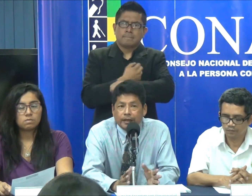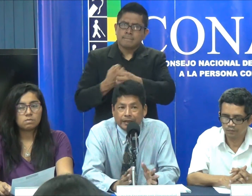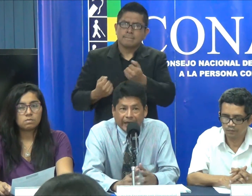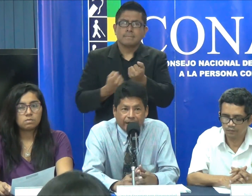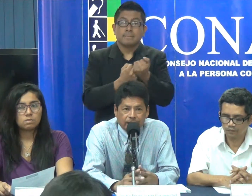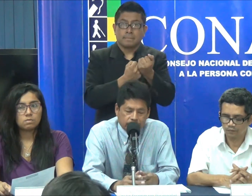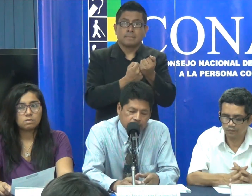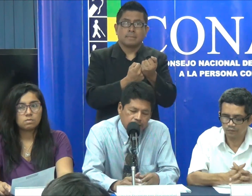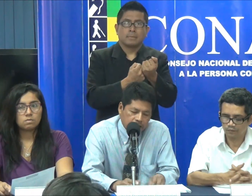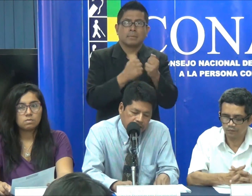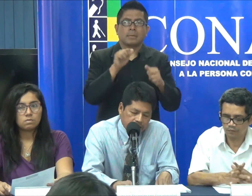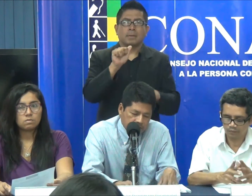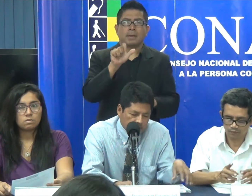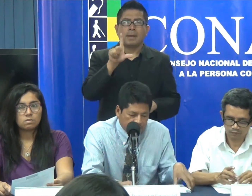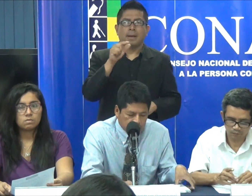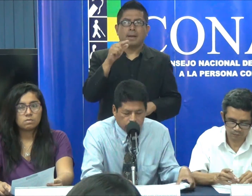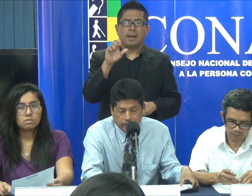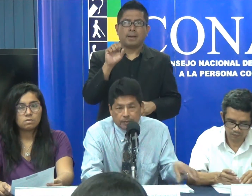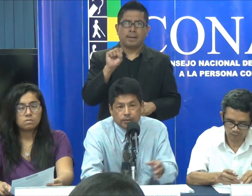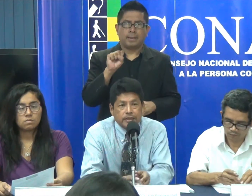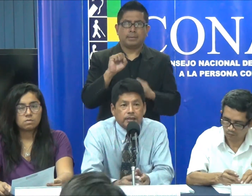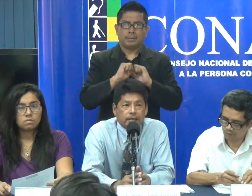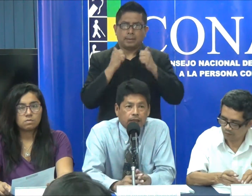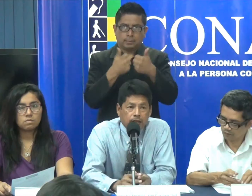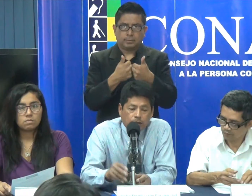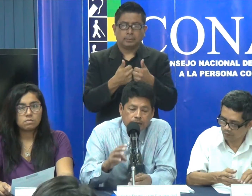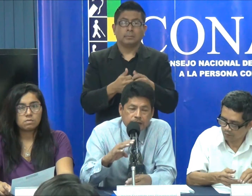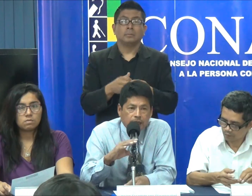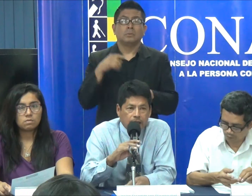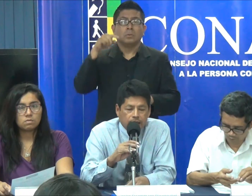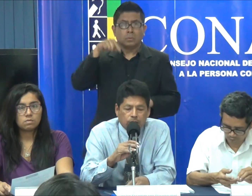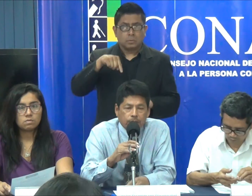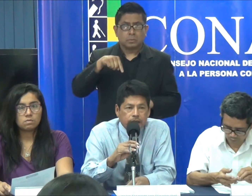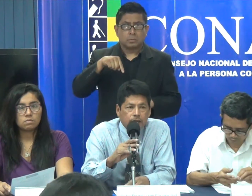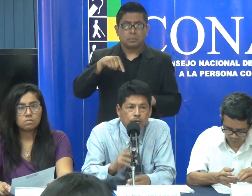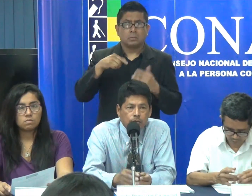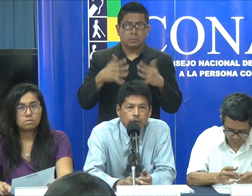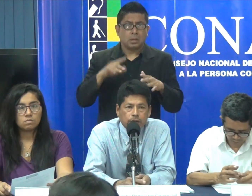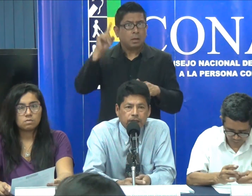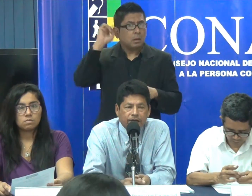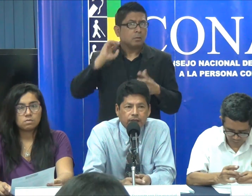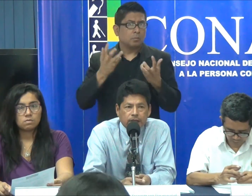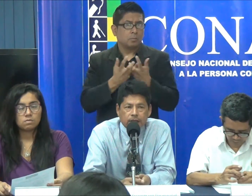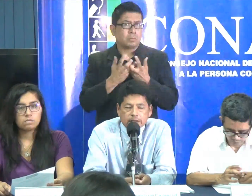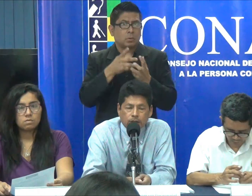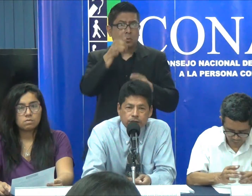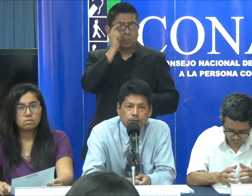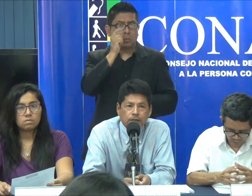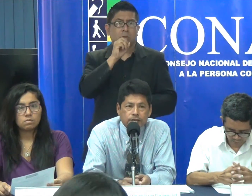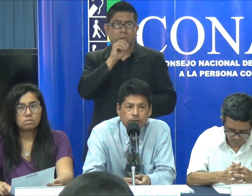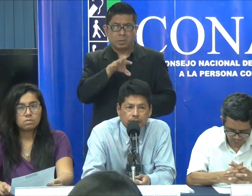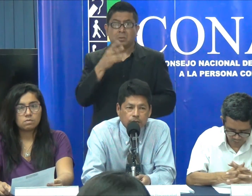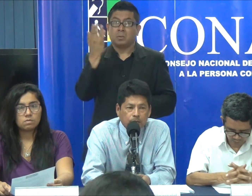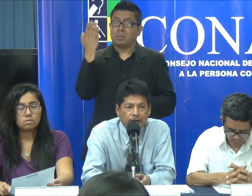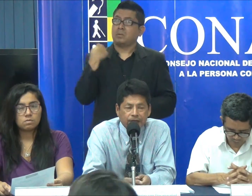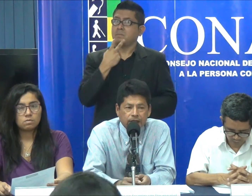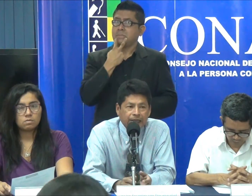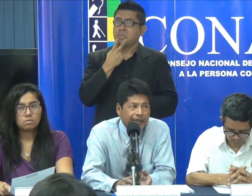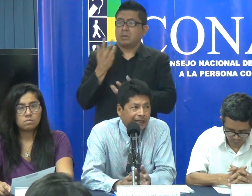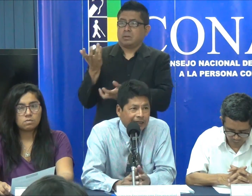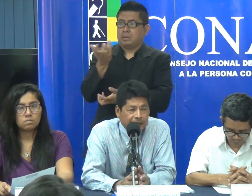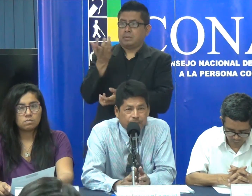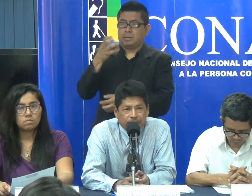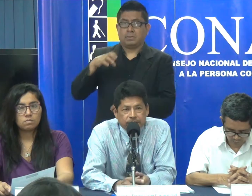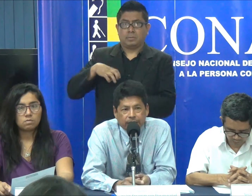apoyo a ALGES. En este momento queremos decir que, como decía el compañero Julio, el día viernes el Consejo Nacional tomó a